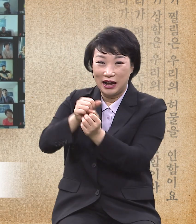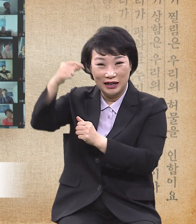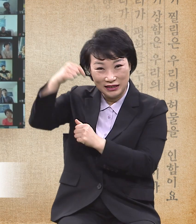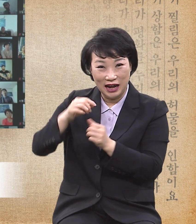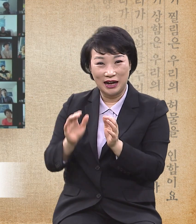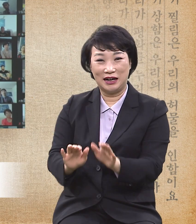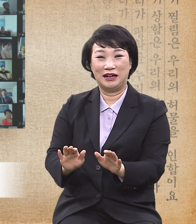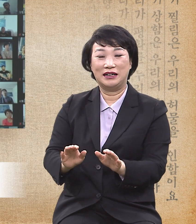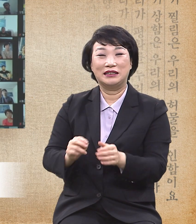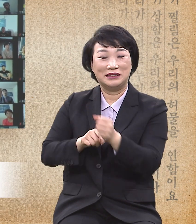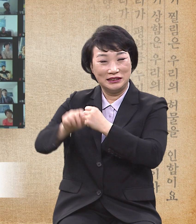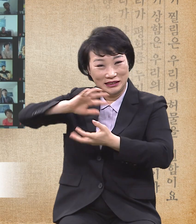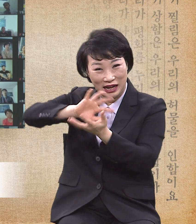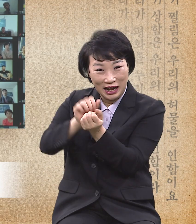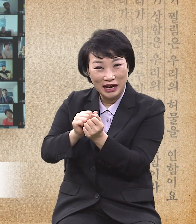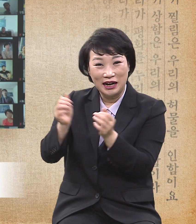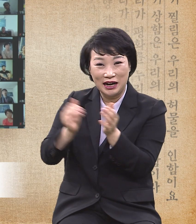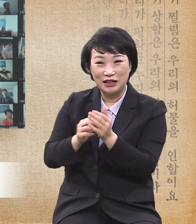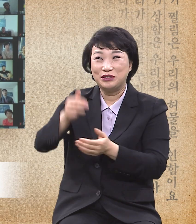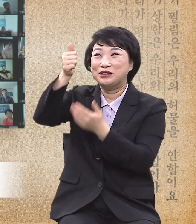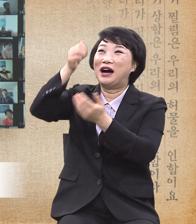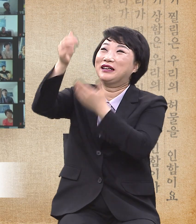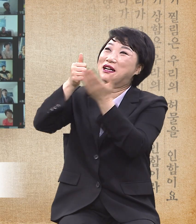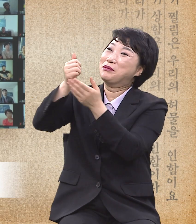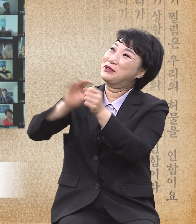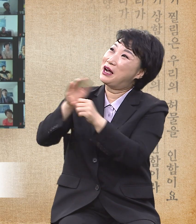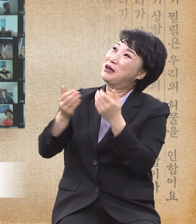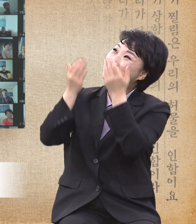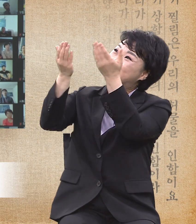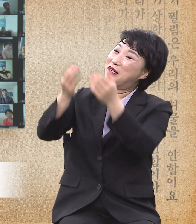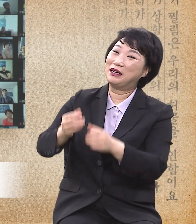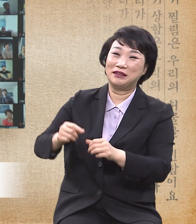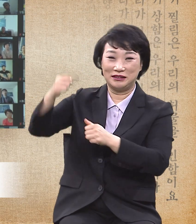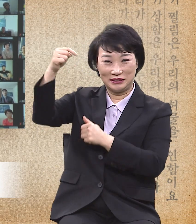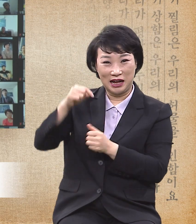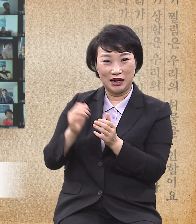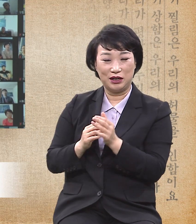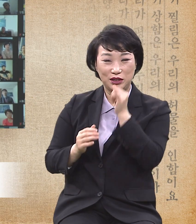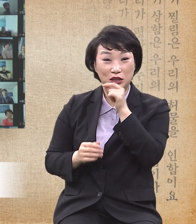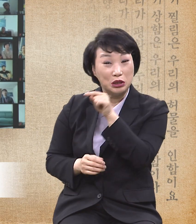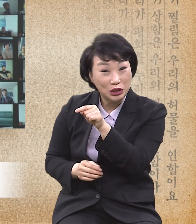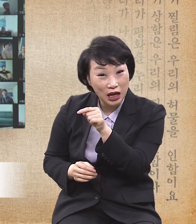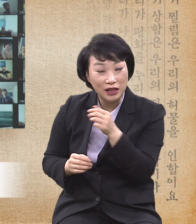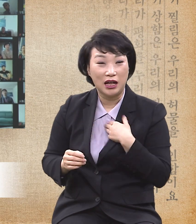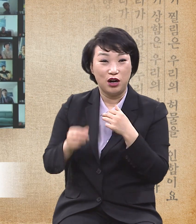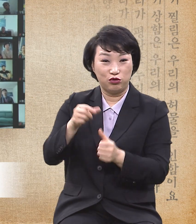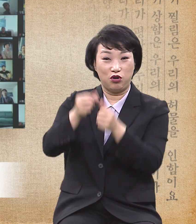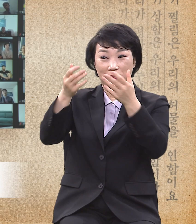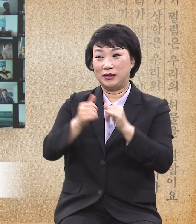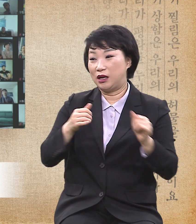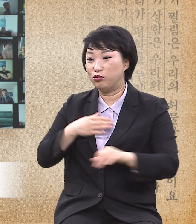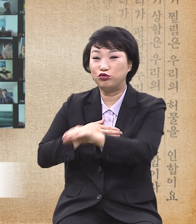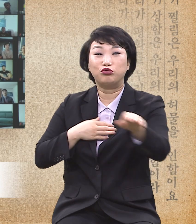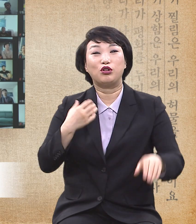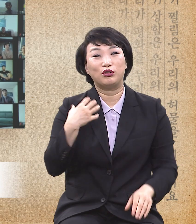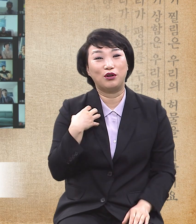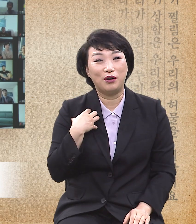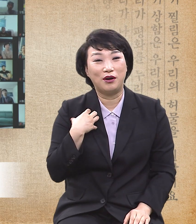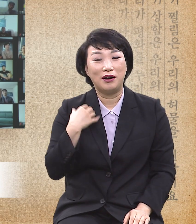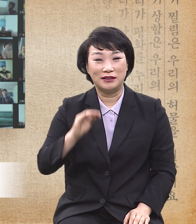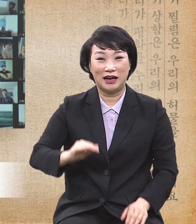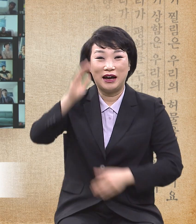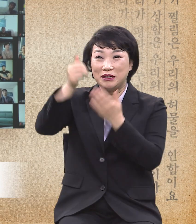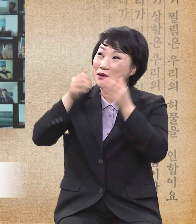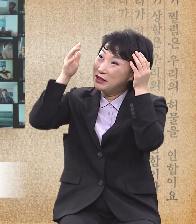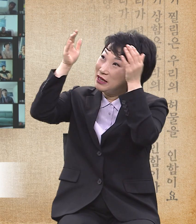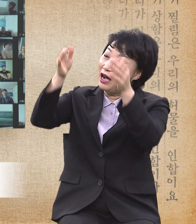다하라, 뜻을 다해서 주의 하나님을 사랑을 하라고 했으니 이것이 구원자의 본분이요